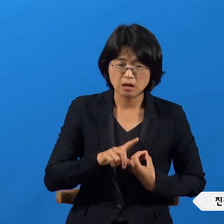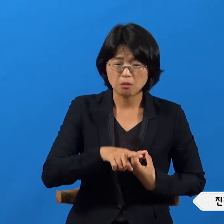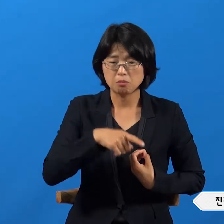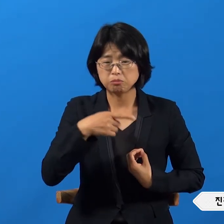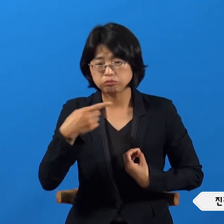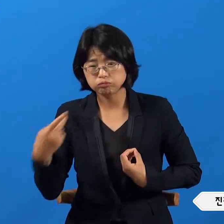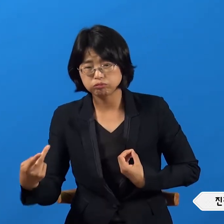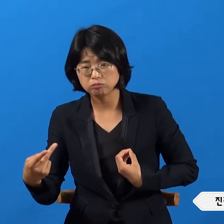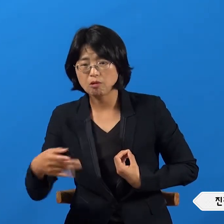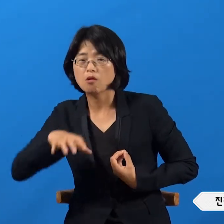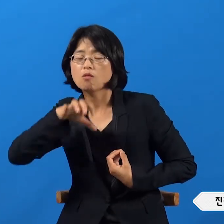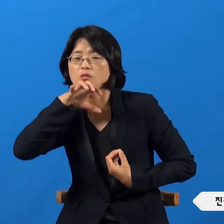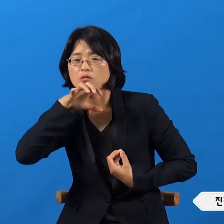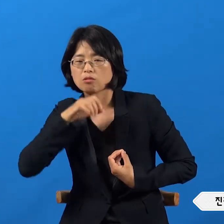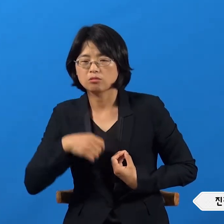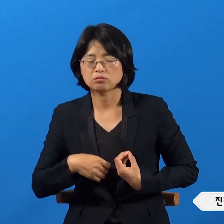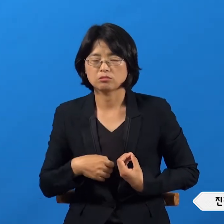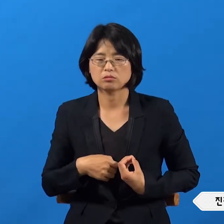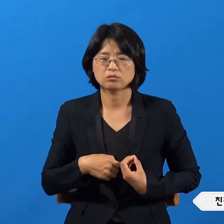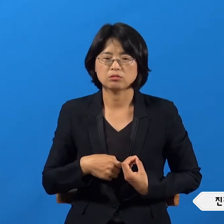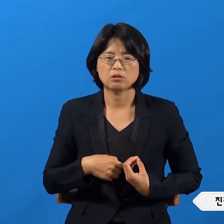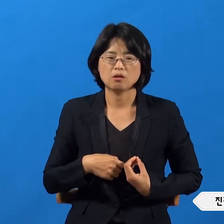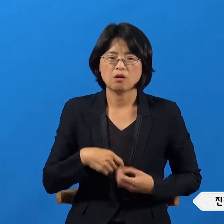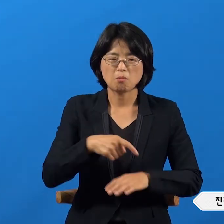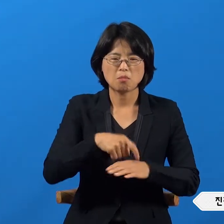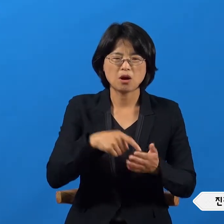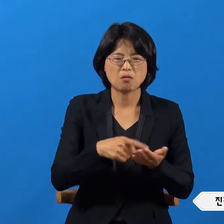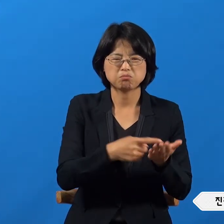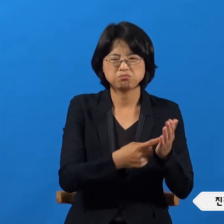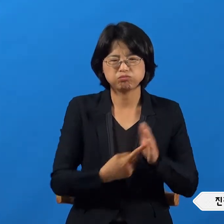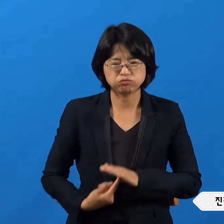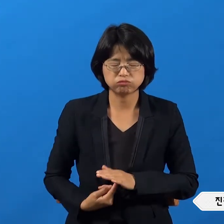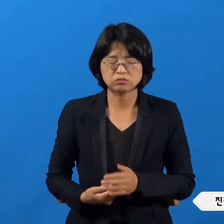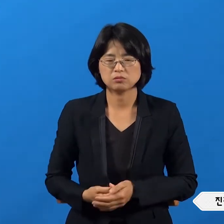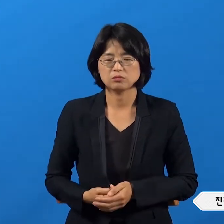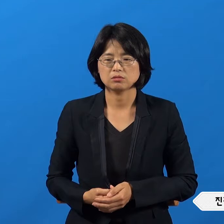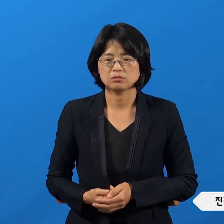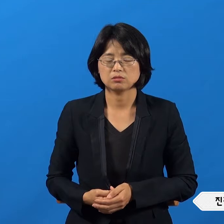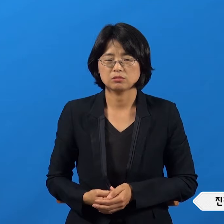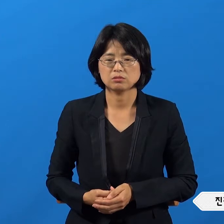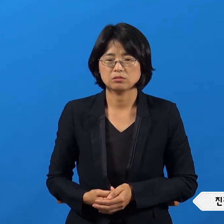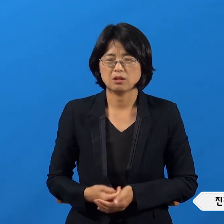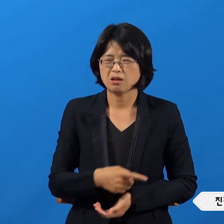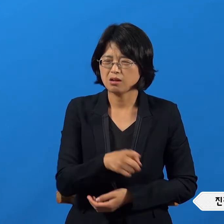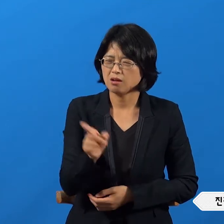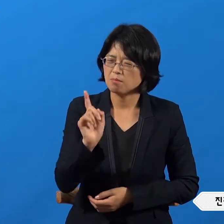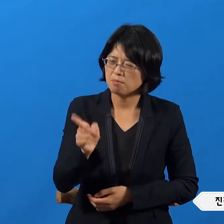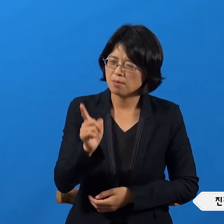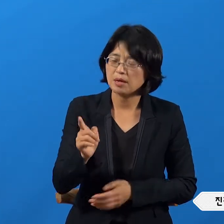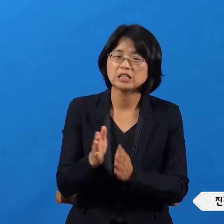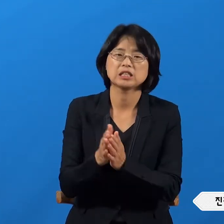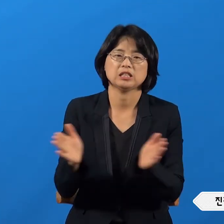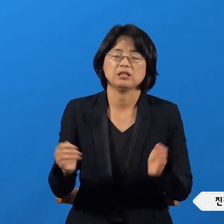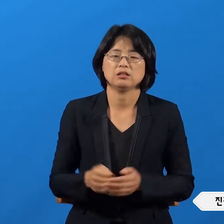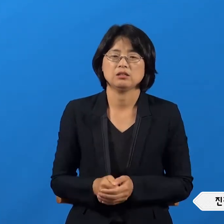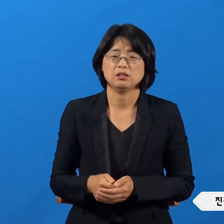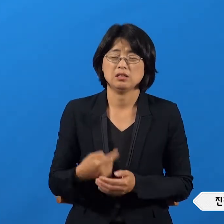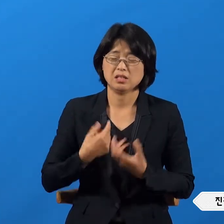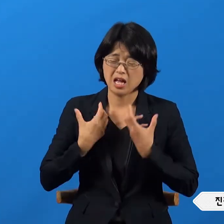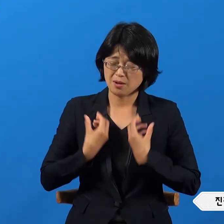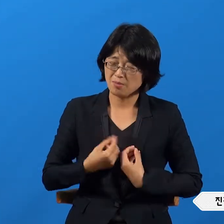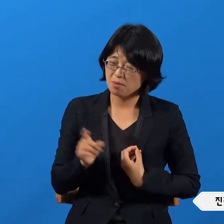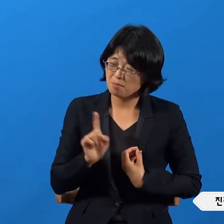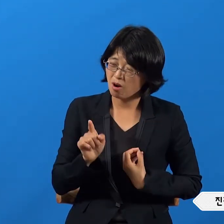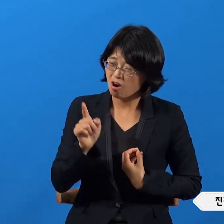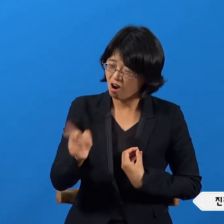누군가에게 화살의 손가락이 돌아가기 시작합니다. 나를 이렇게 절망 가운데 만들어 놓은 사람들을 향해서